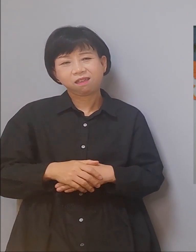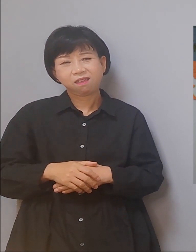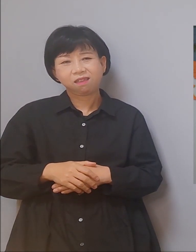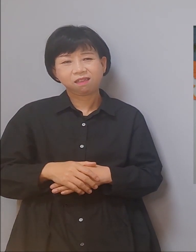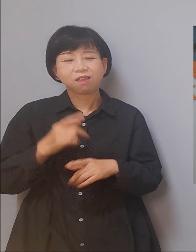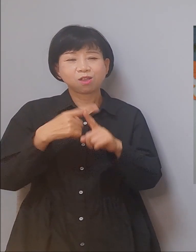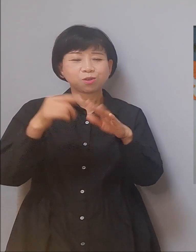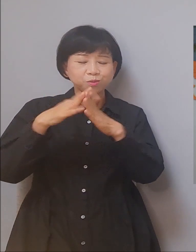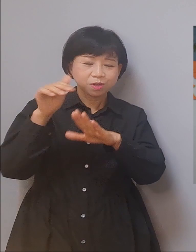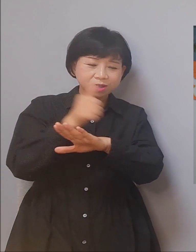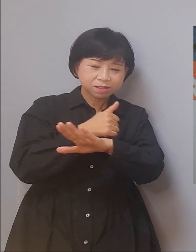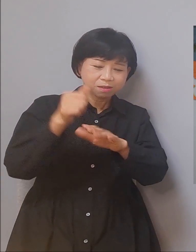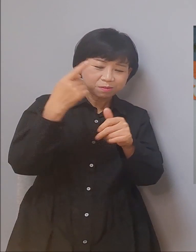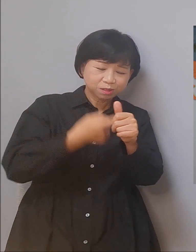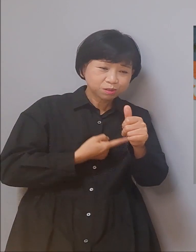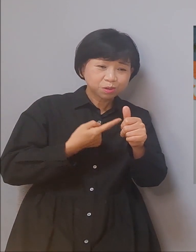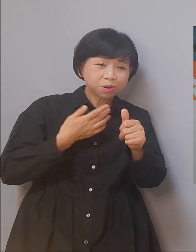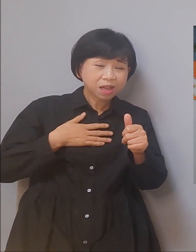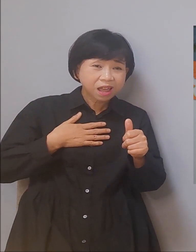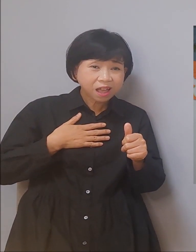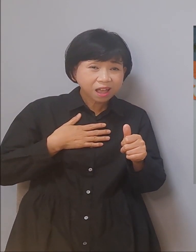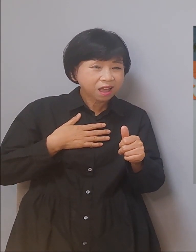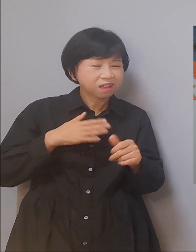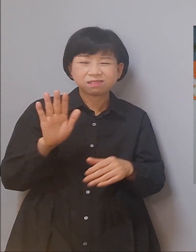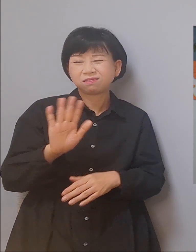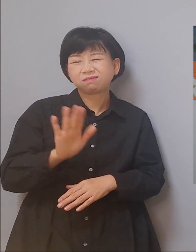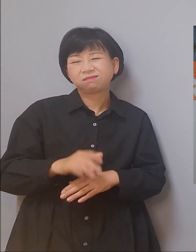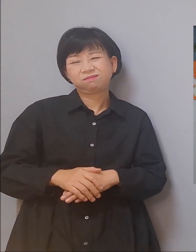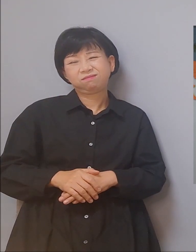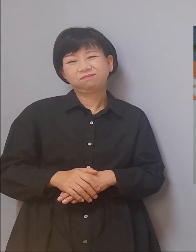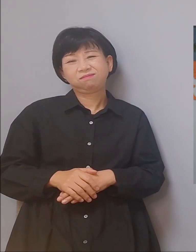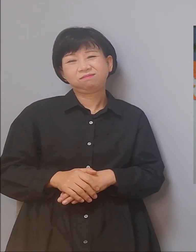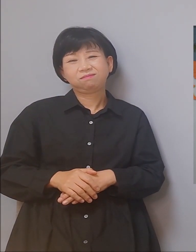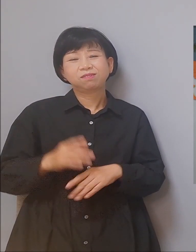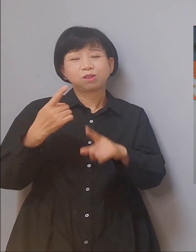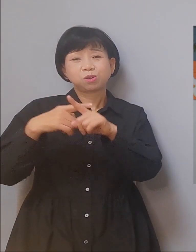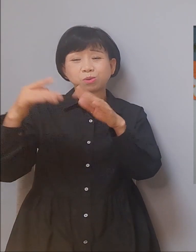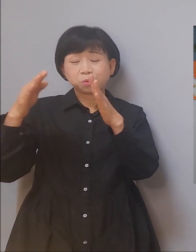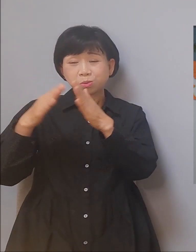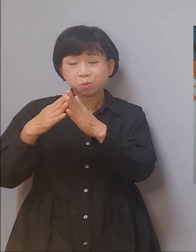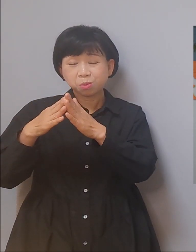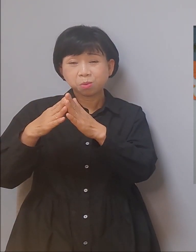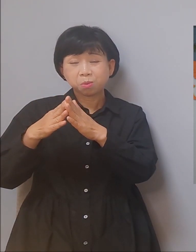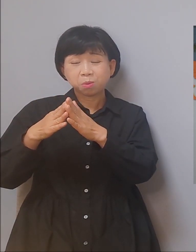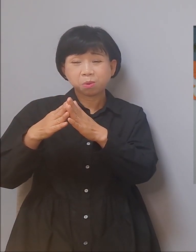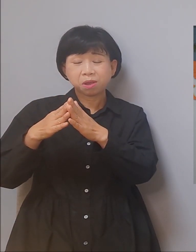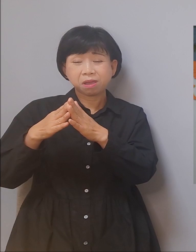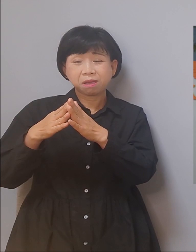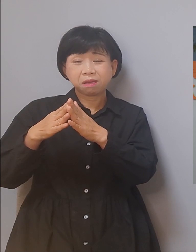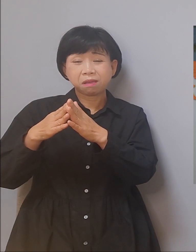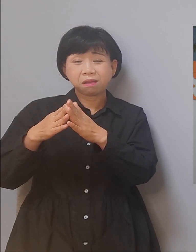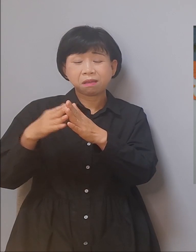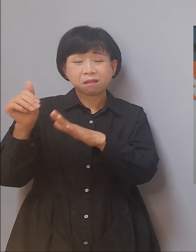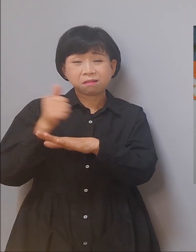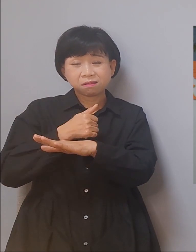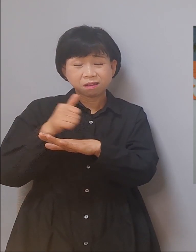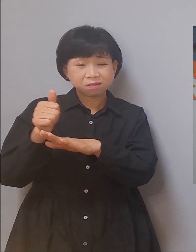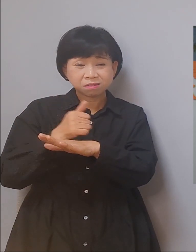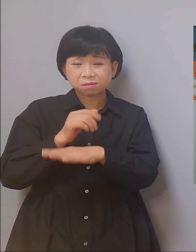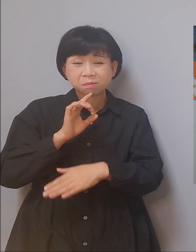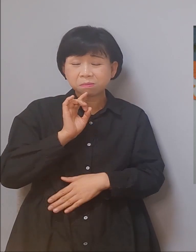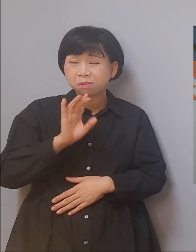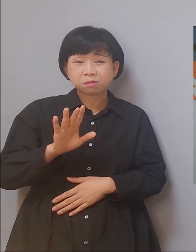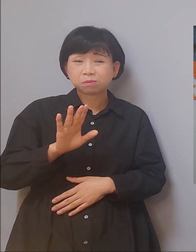교회를 다닌다고 해서 저절로 하나님을 알 수 있는 것이 아닙니다. 우리가 교회 미문만 밟는다고 하여서 하나님을 알